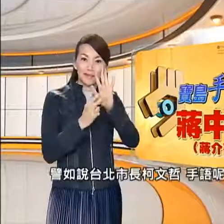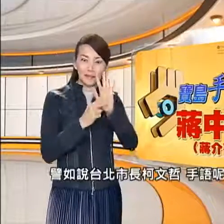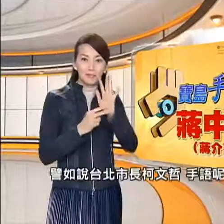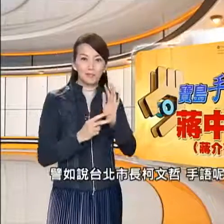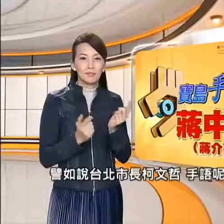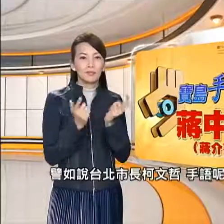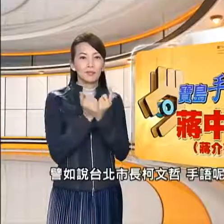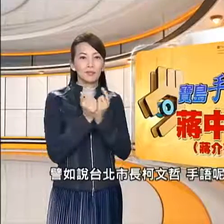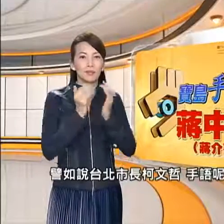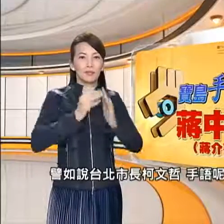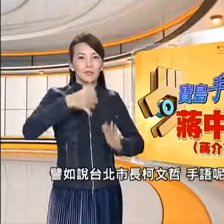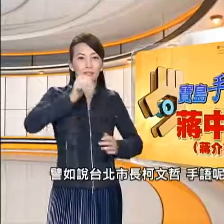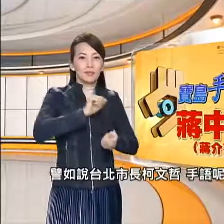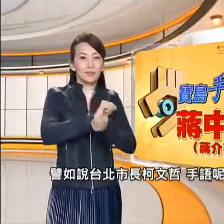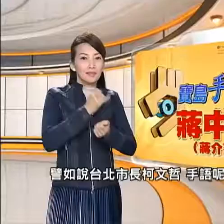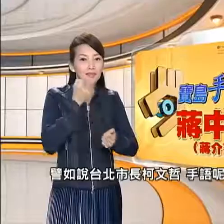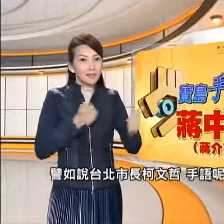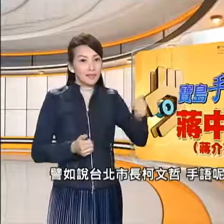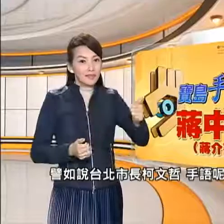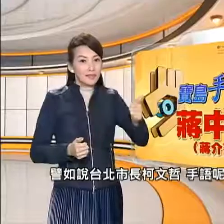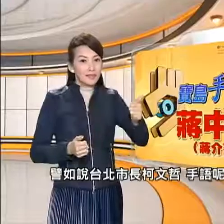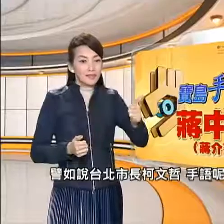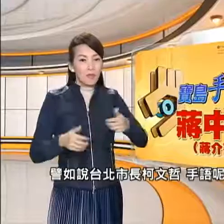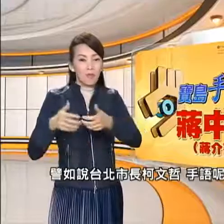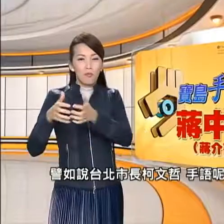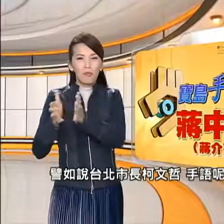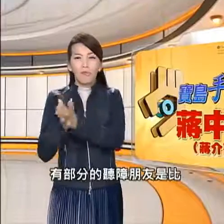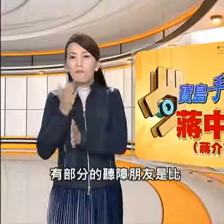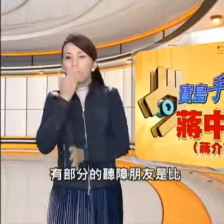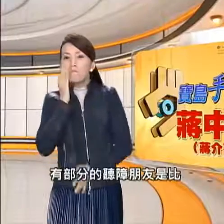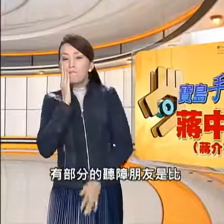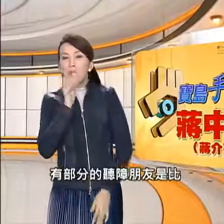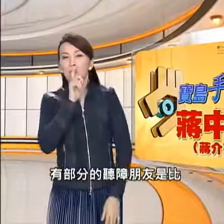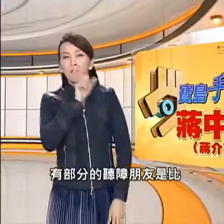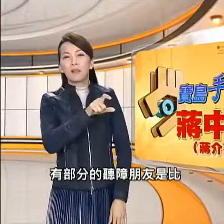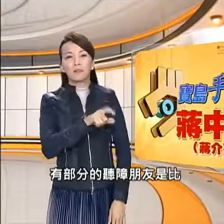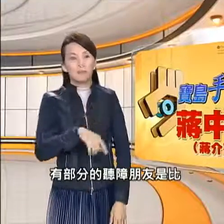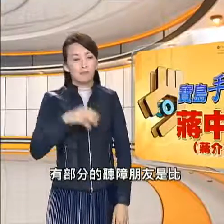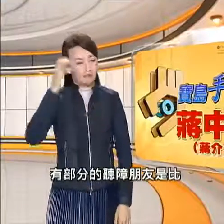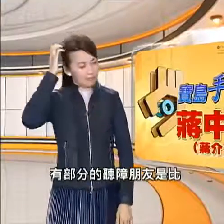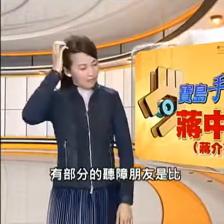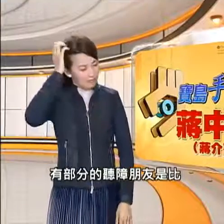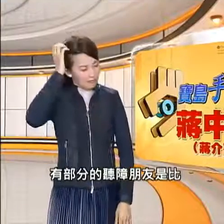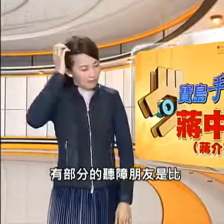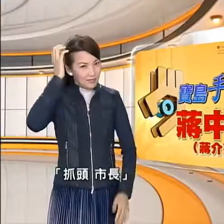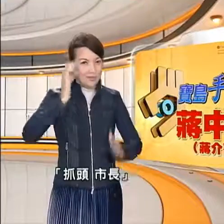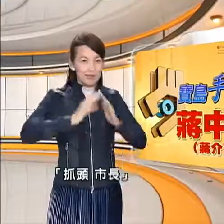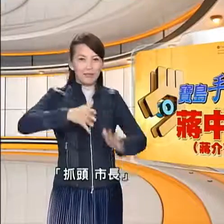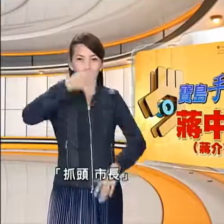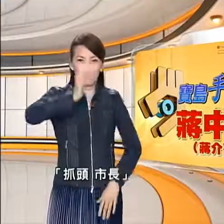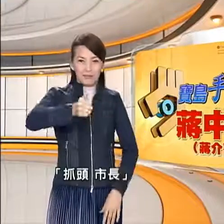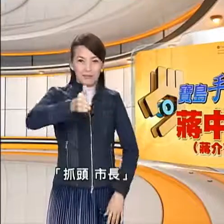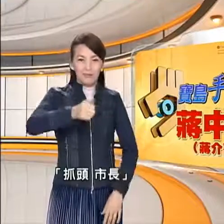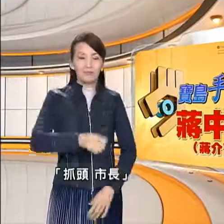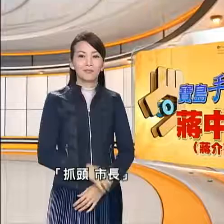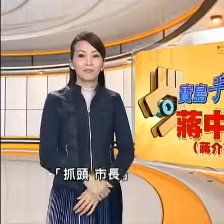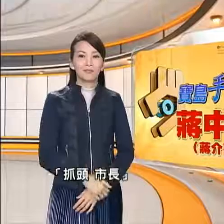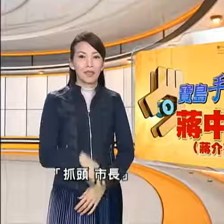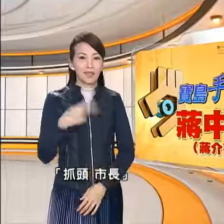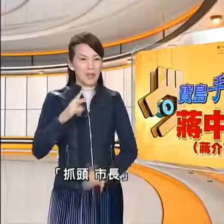市长柯文哲，手语呢有部分的听障朋友是比抓头市长，而